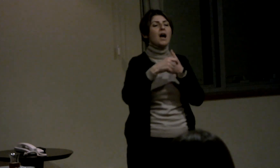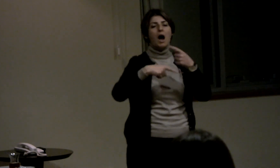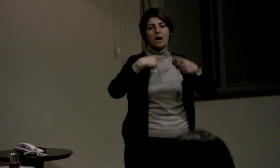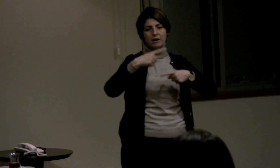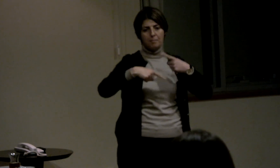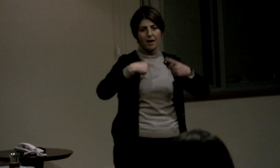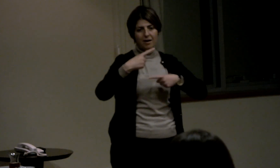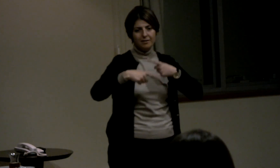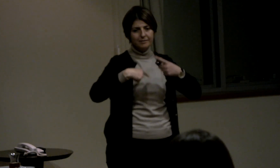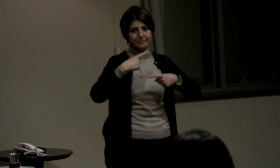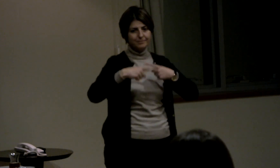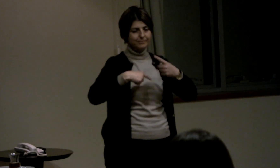akraba,